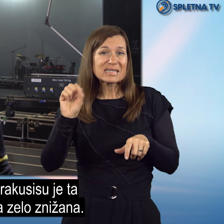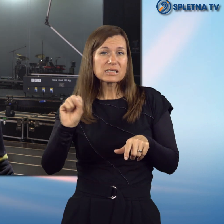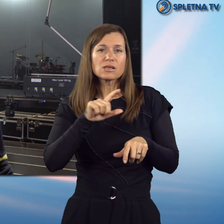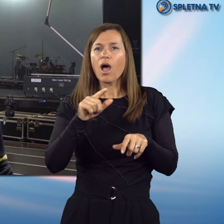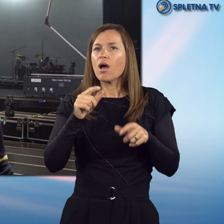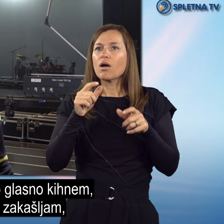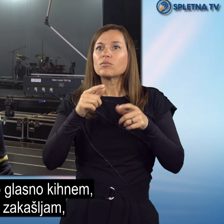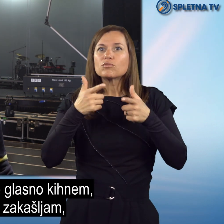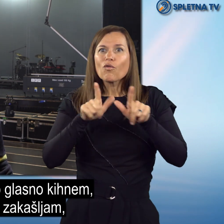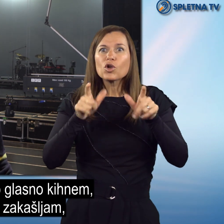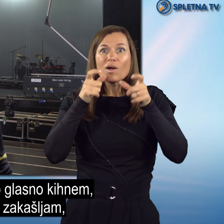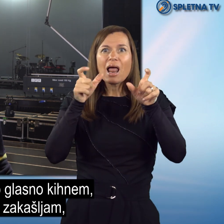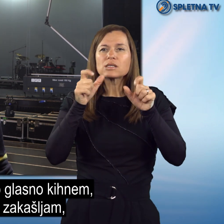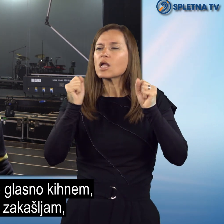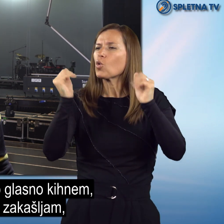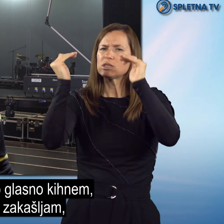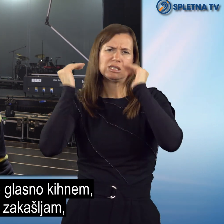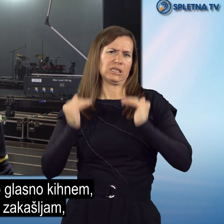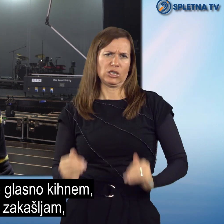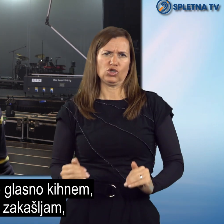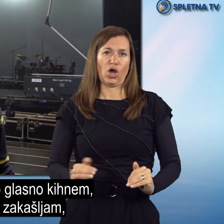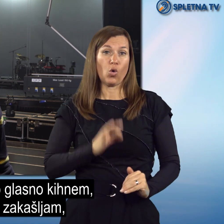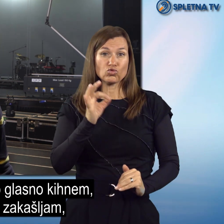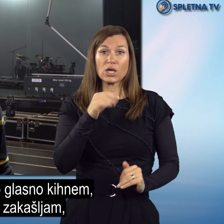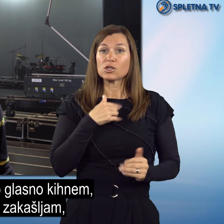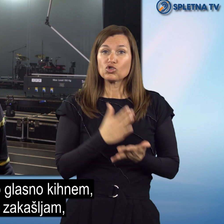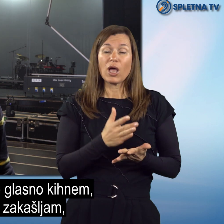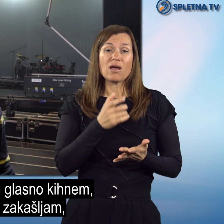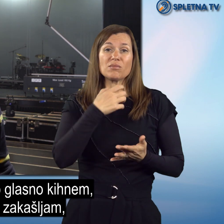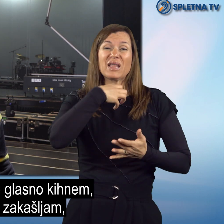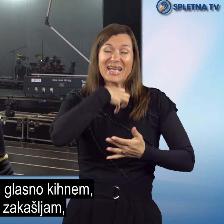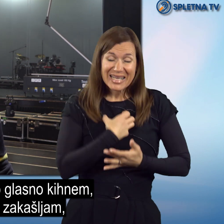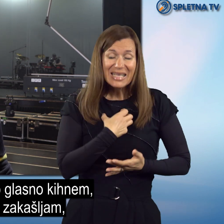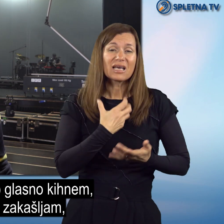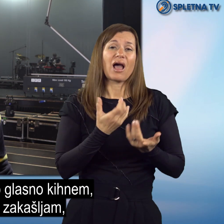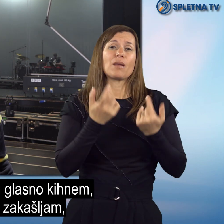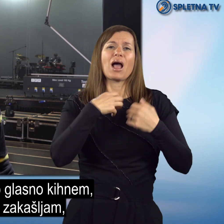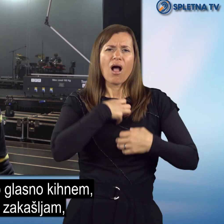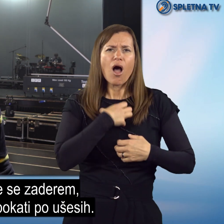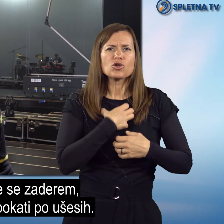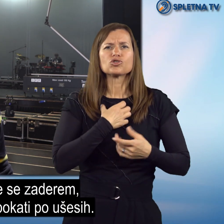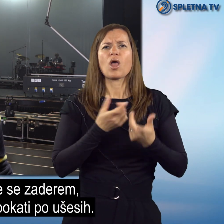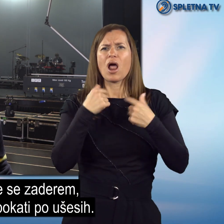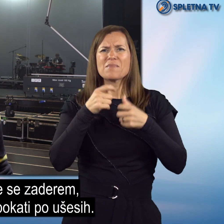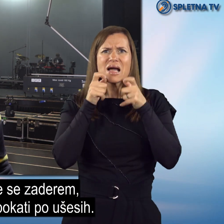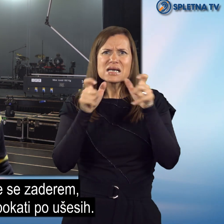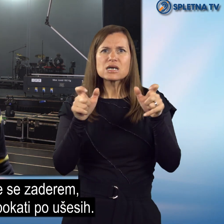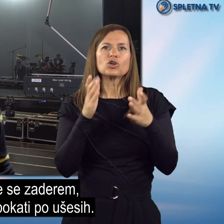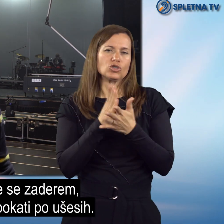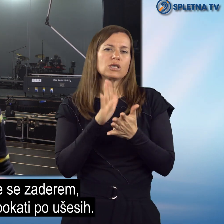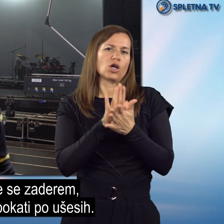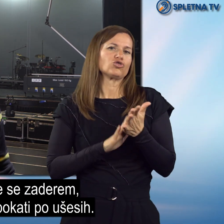znižana. Se pravi, meni že včasih, ko že glasno kihnem ali pa zakašljam ali pa če se derem, mi